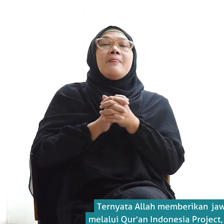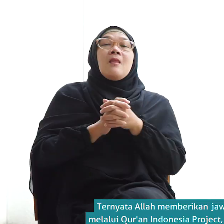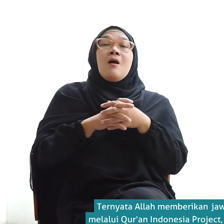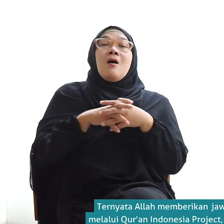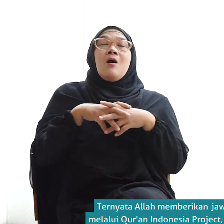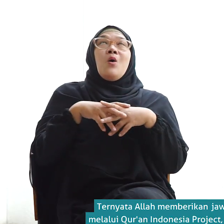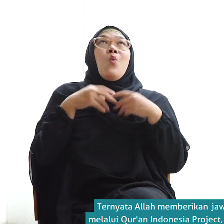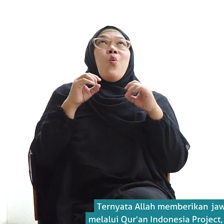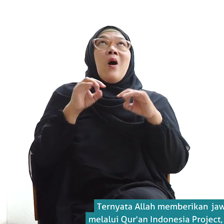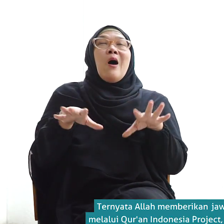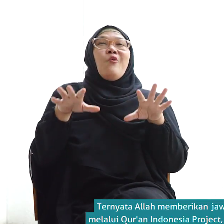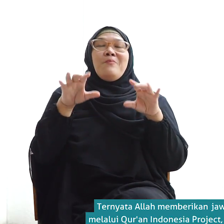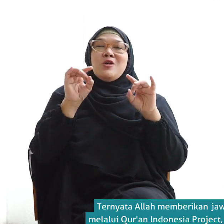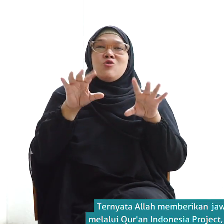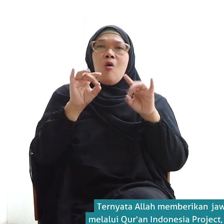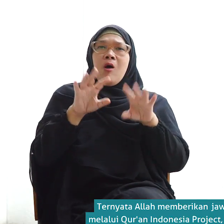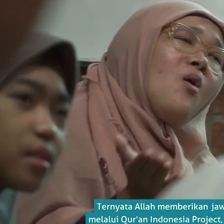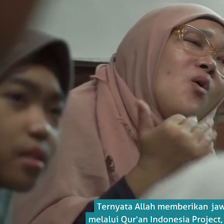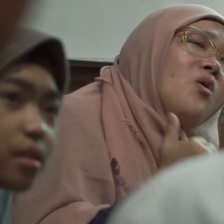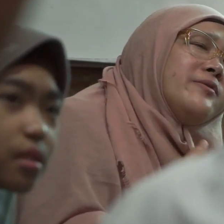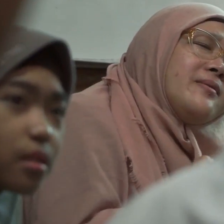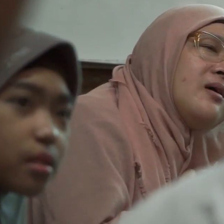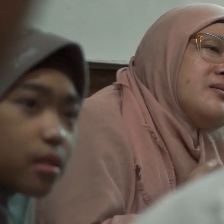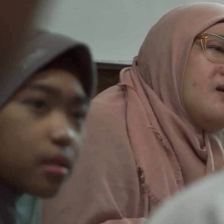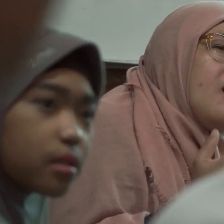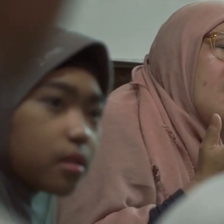Indonesia Project. Masya Allah.